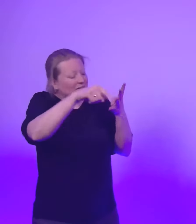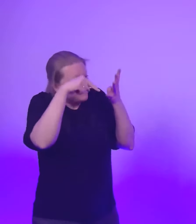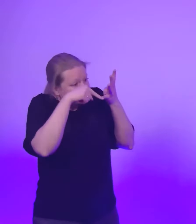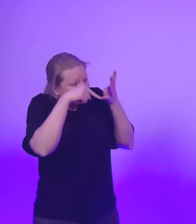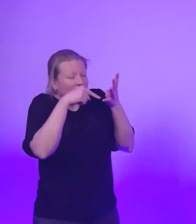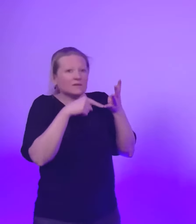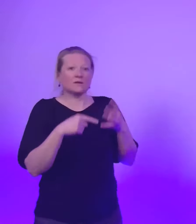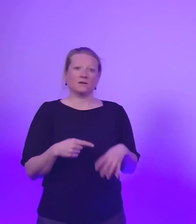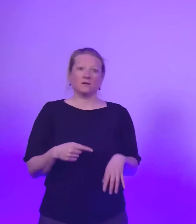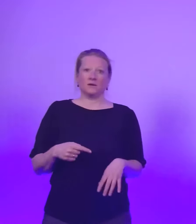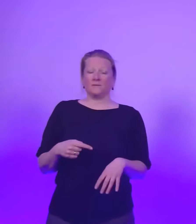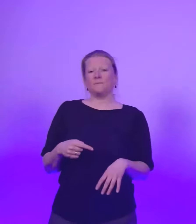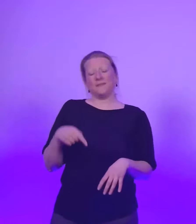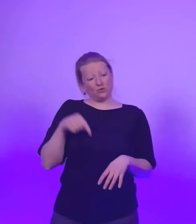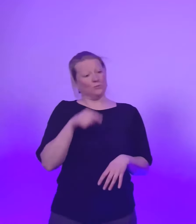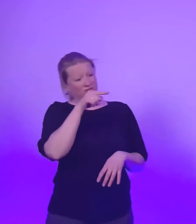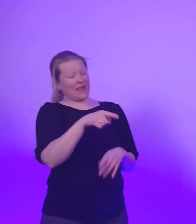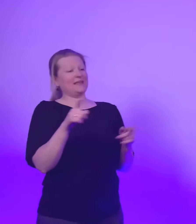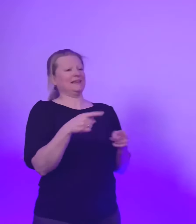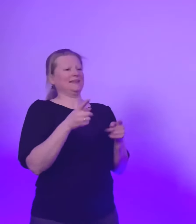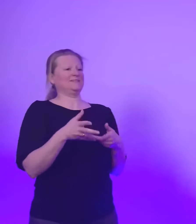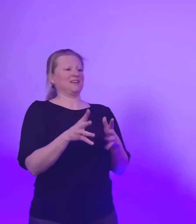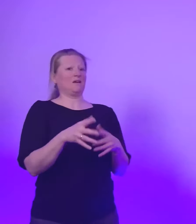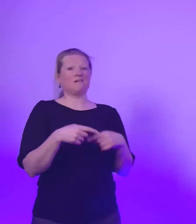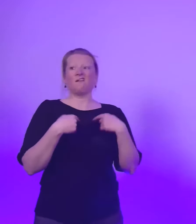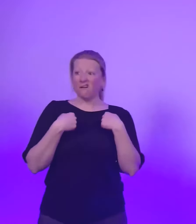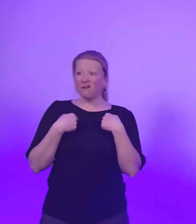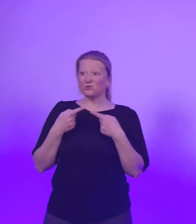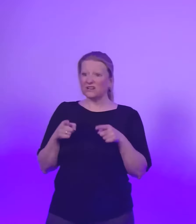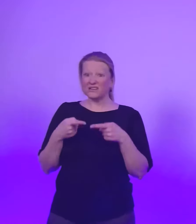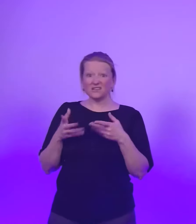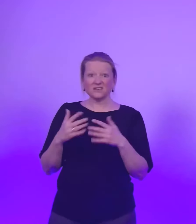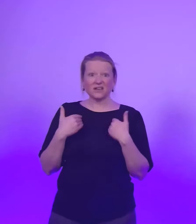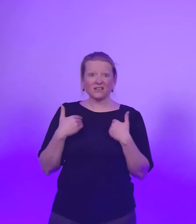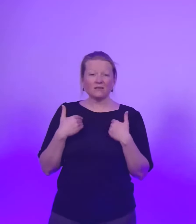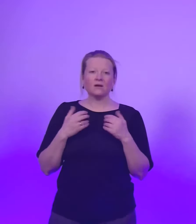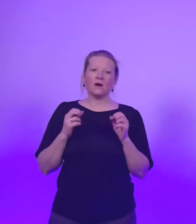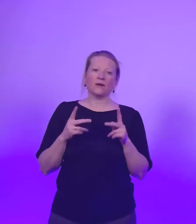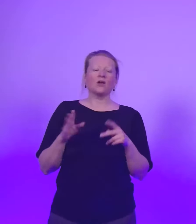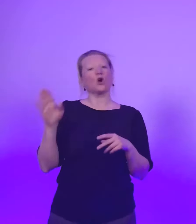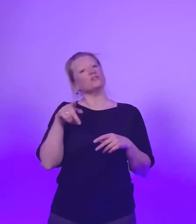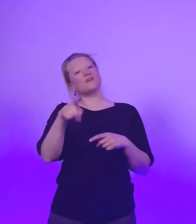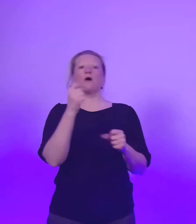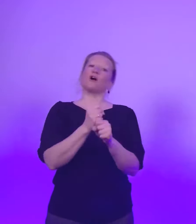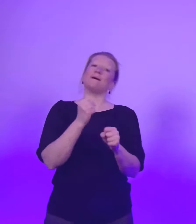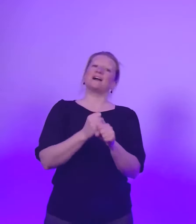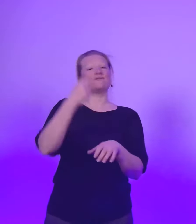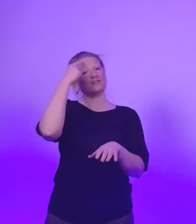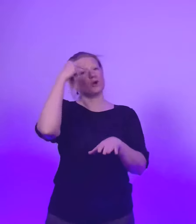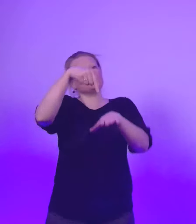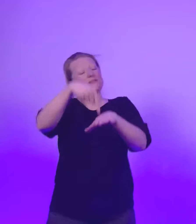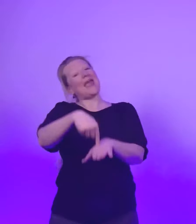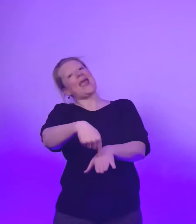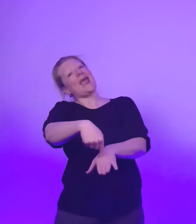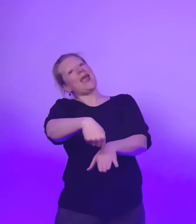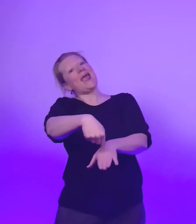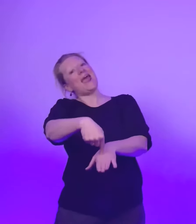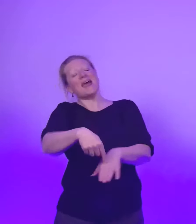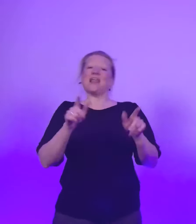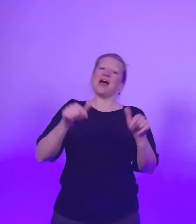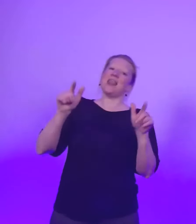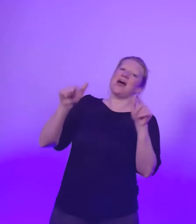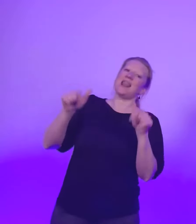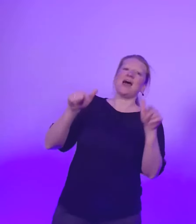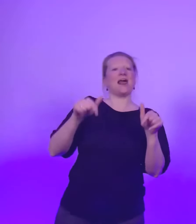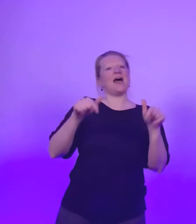Nu moet jij een liedje zingen. Oh, dan moet ik een liedje zingen. Ja. Oké. Okay. God heeft jou gemaakt van top tot teen. La la la la la.